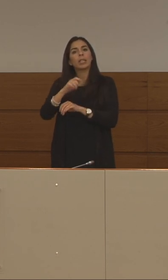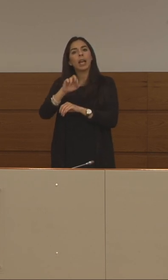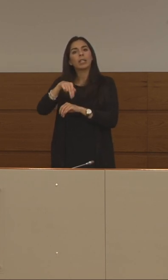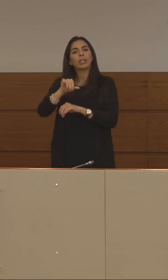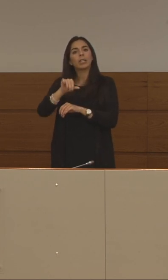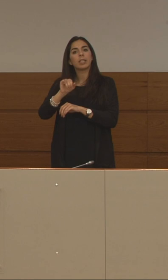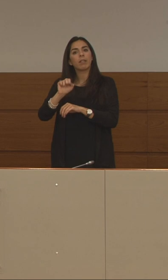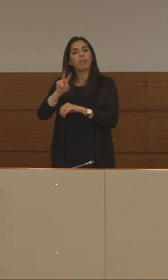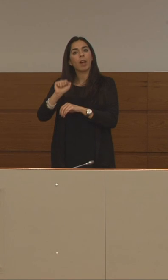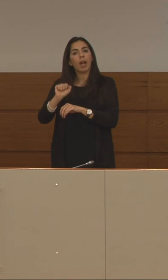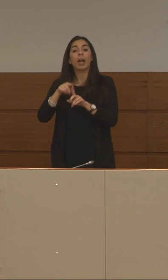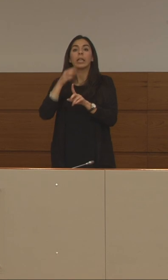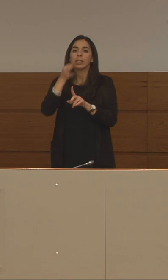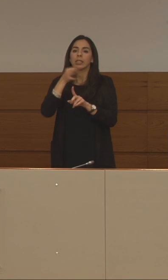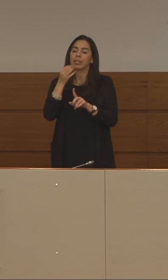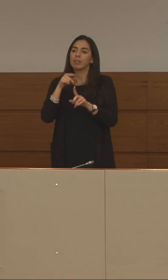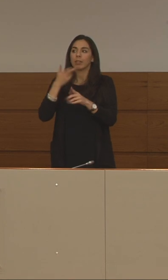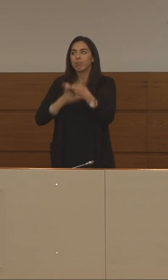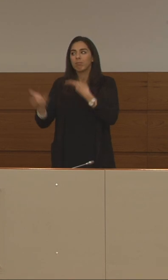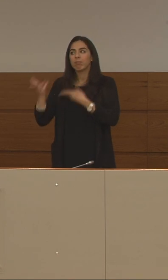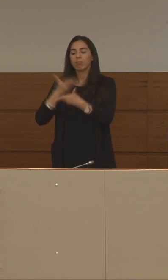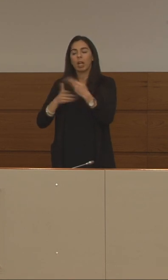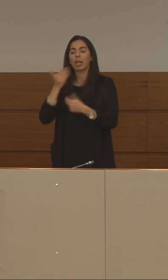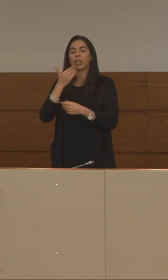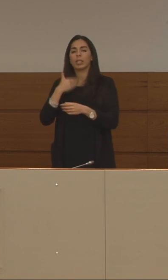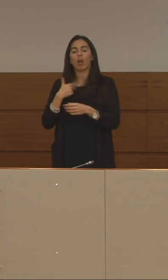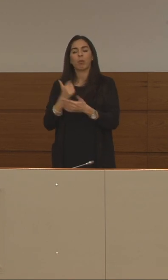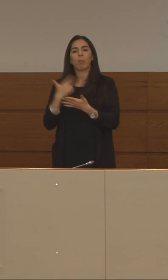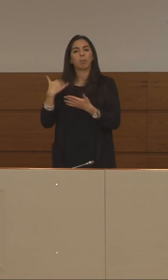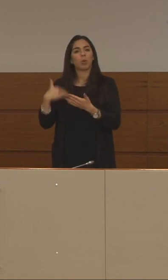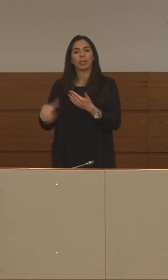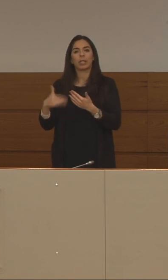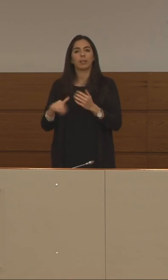questo scambio di conoscenza di informazioni